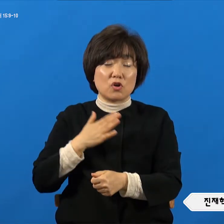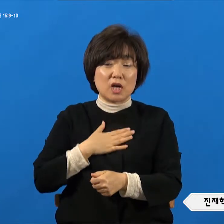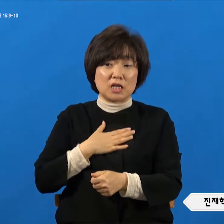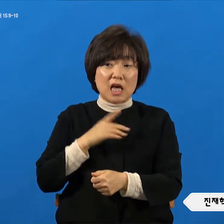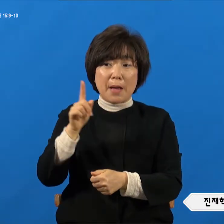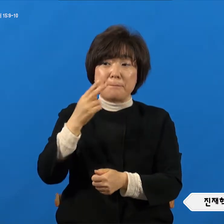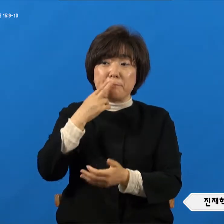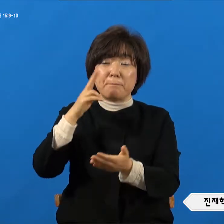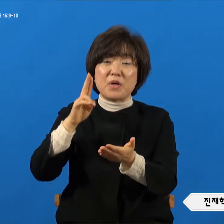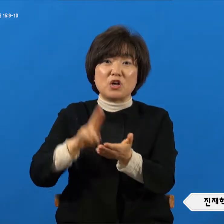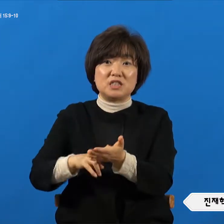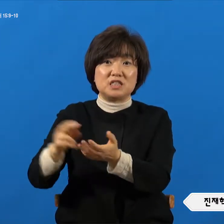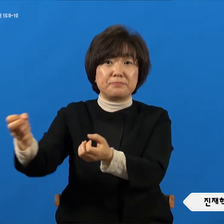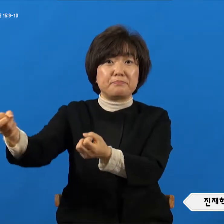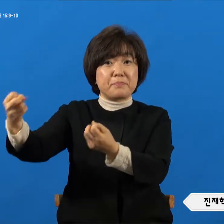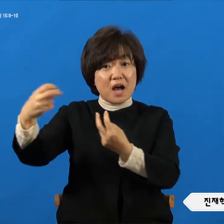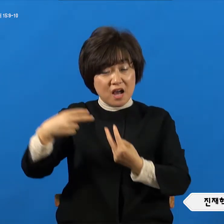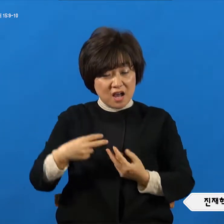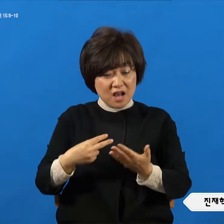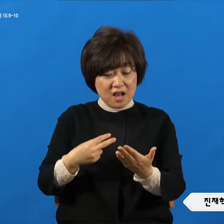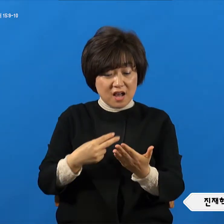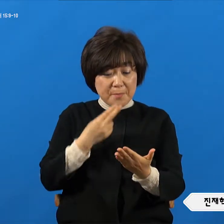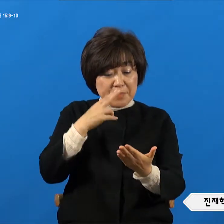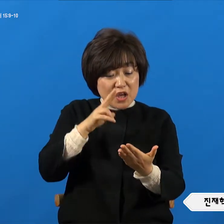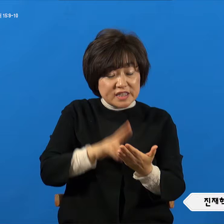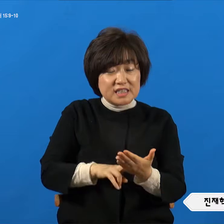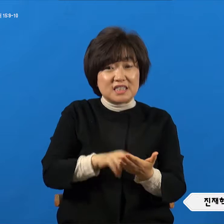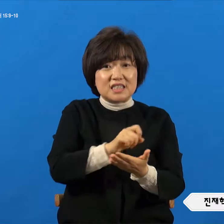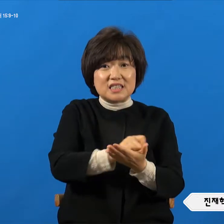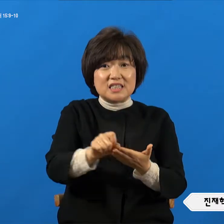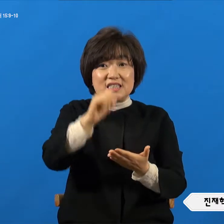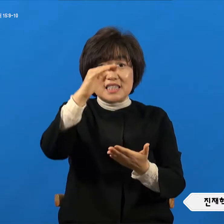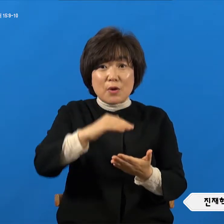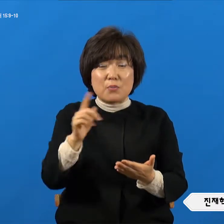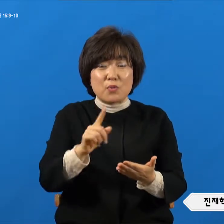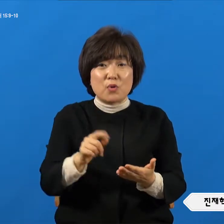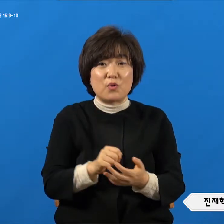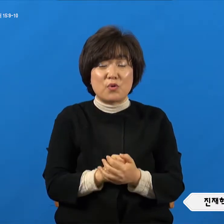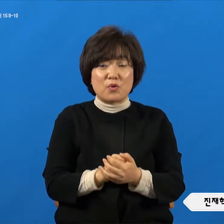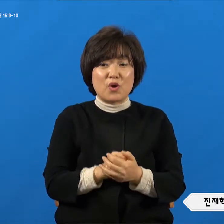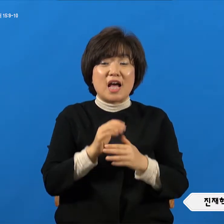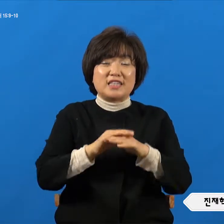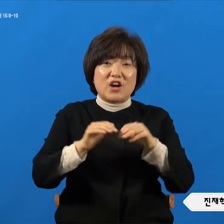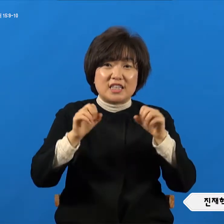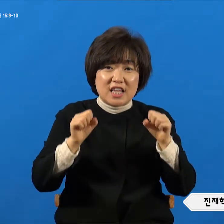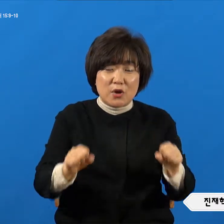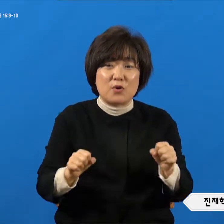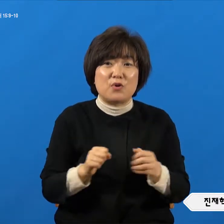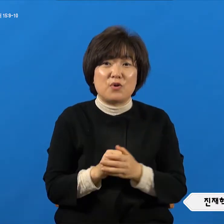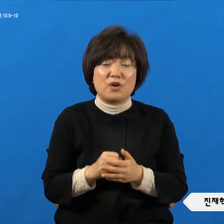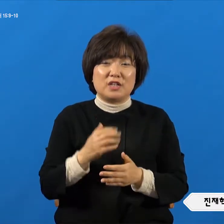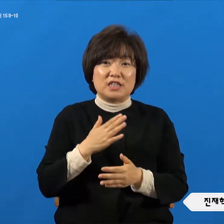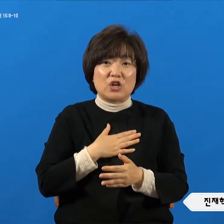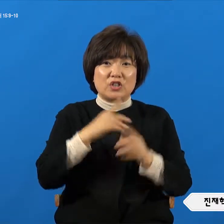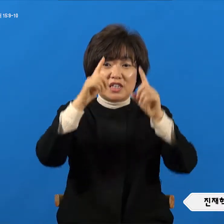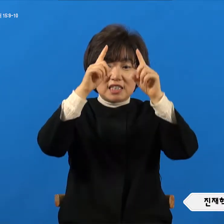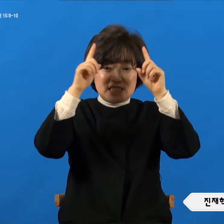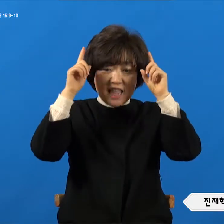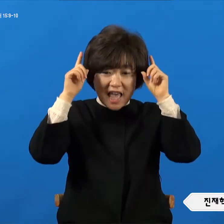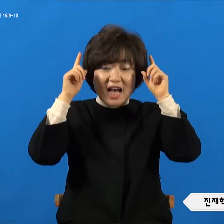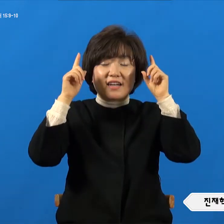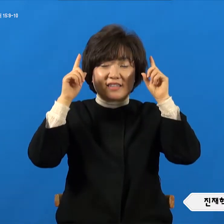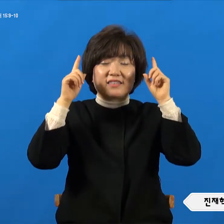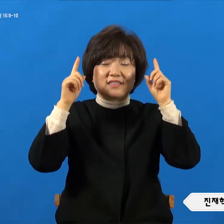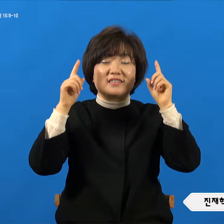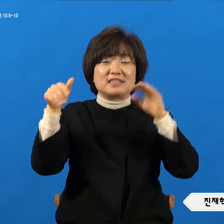한 편지를 받습니다. 그 편지는 이렇게 쓰여졌습니다. 안녕하세요. 저는 대학지구에